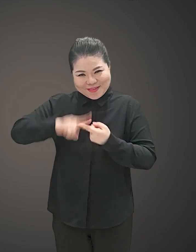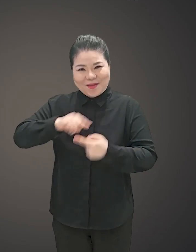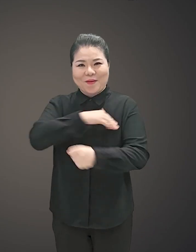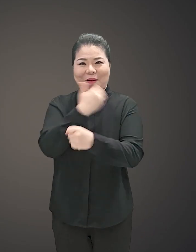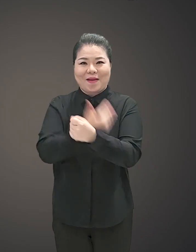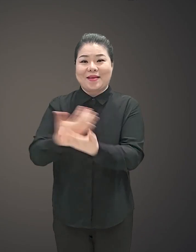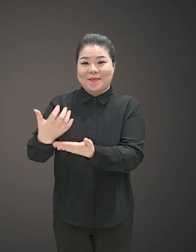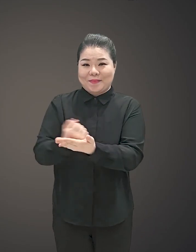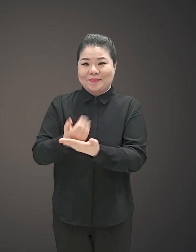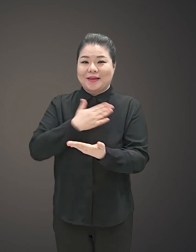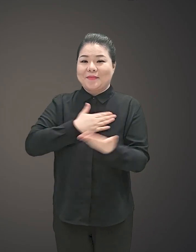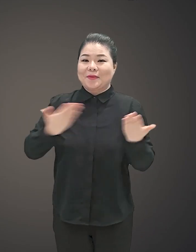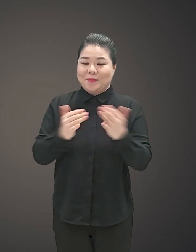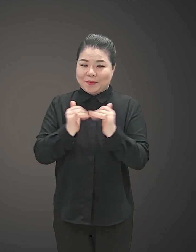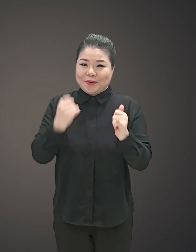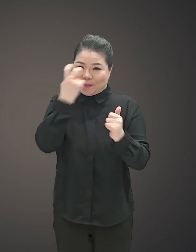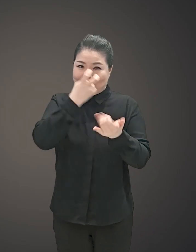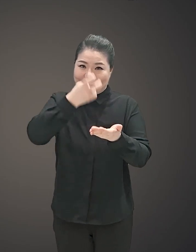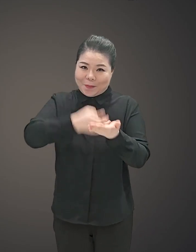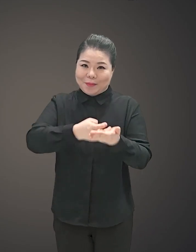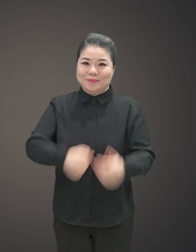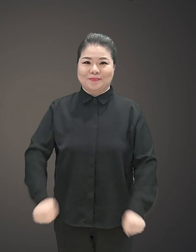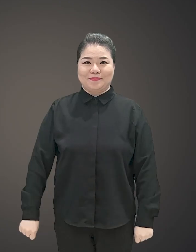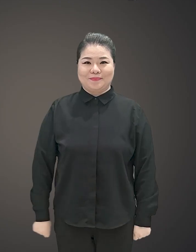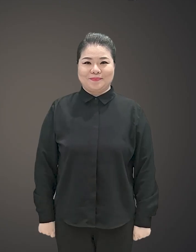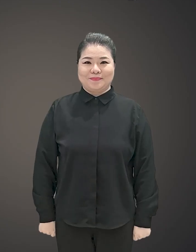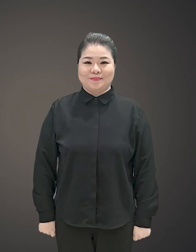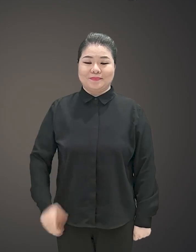찾는 감정노동자 보호법.